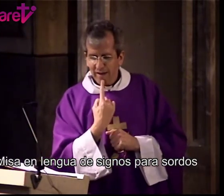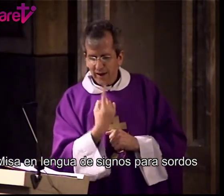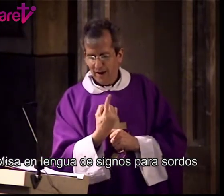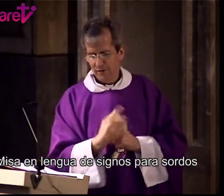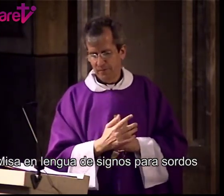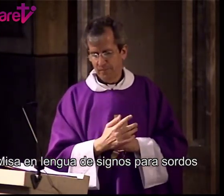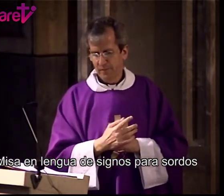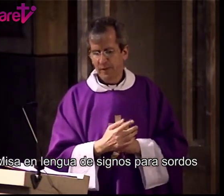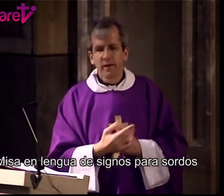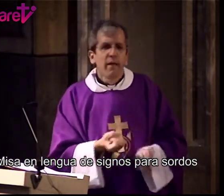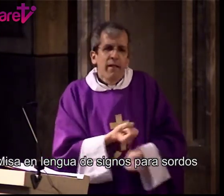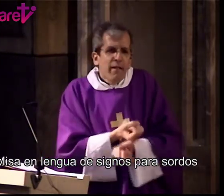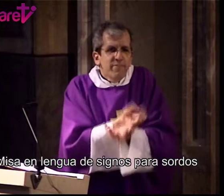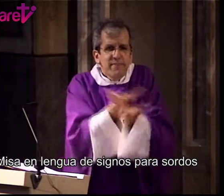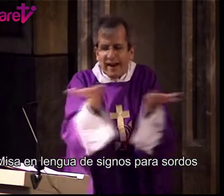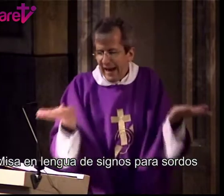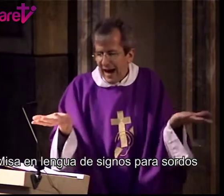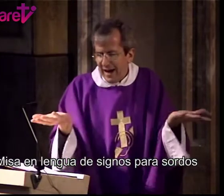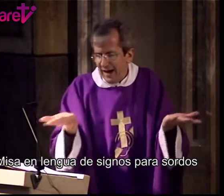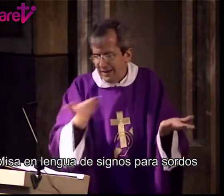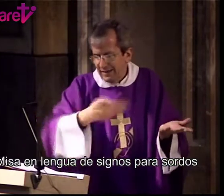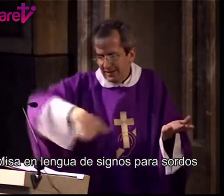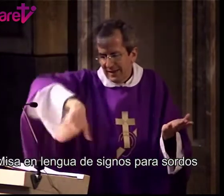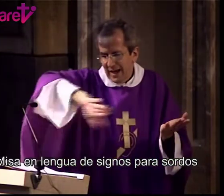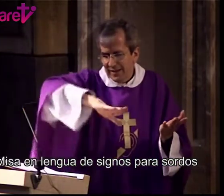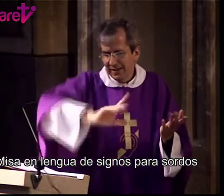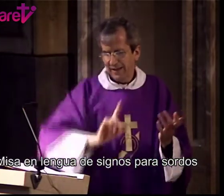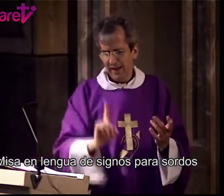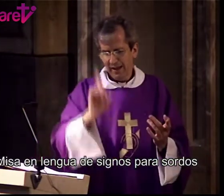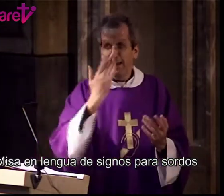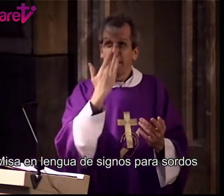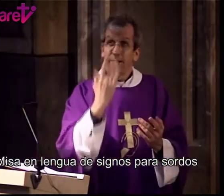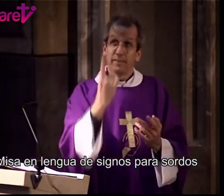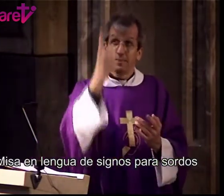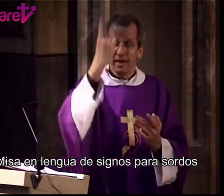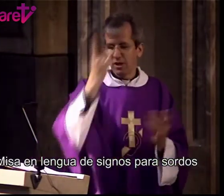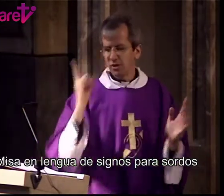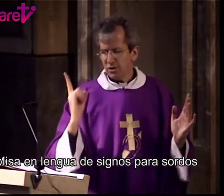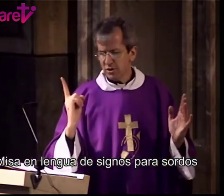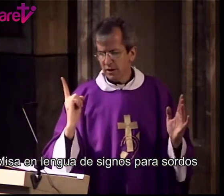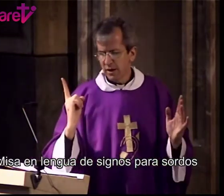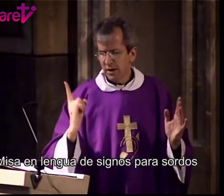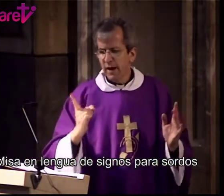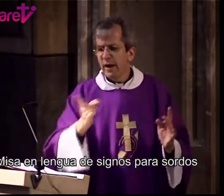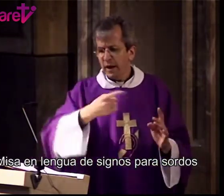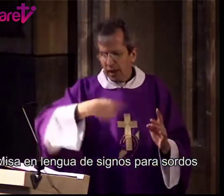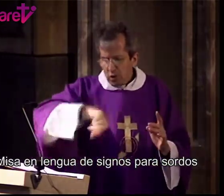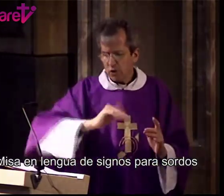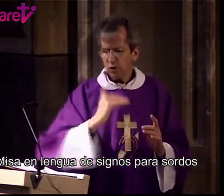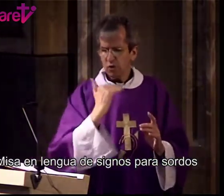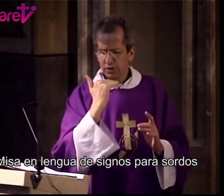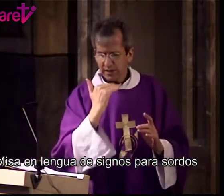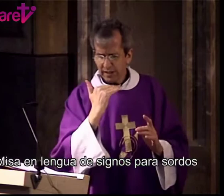dijeron: declara delante de Dios, y nosotros